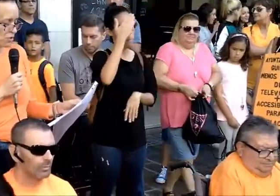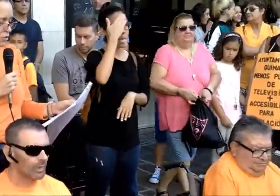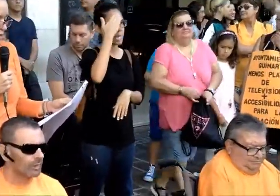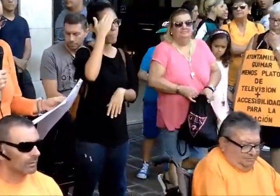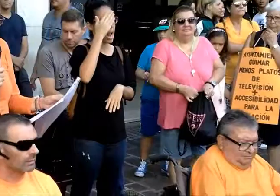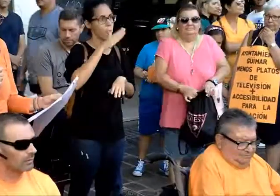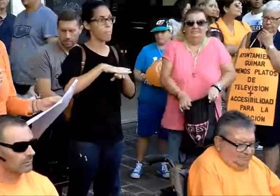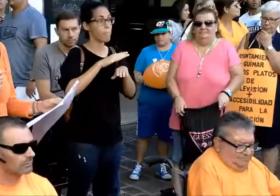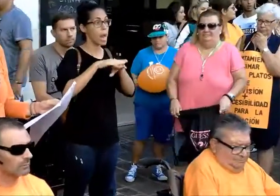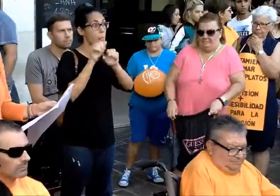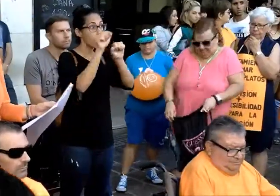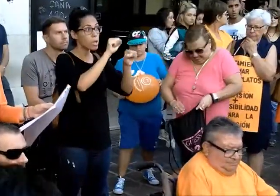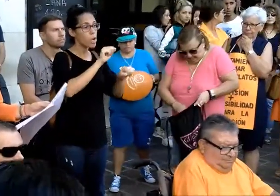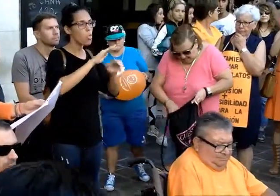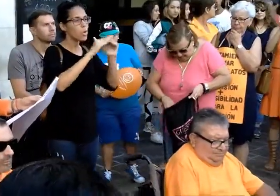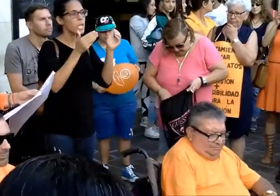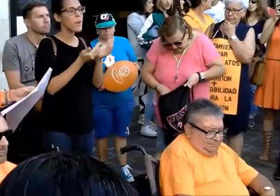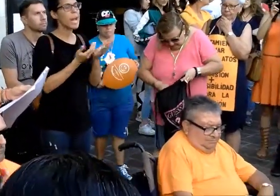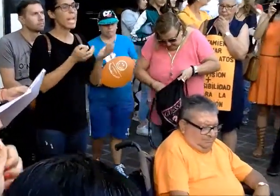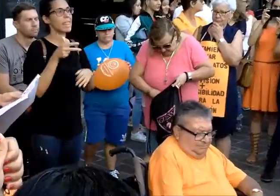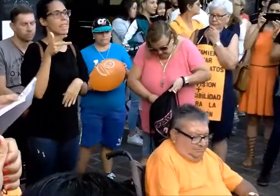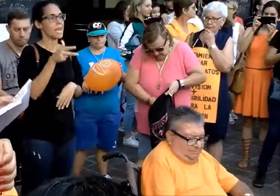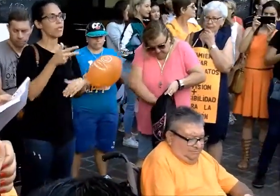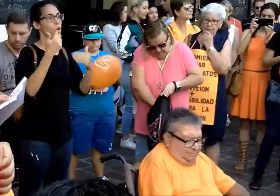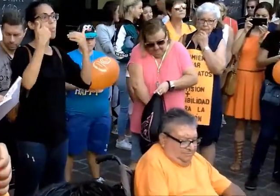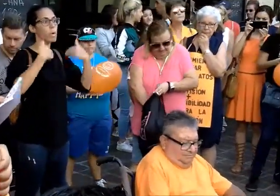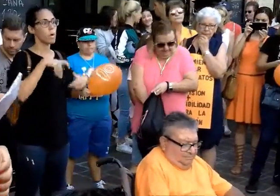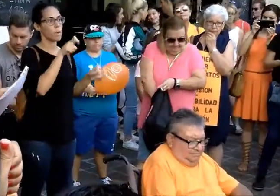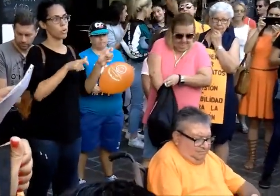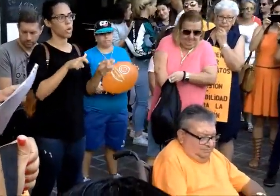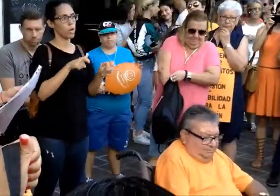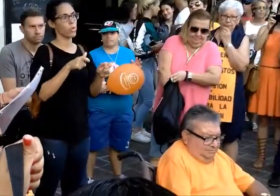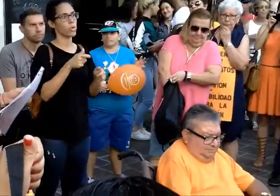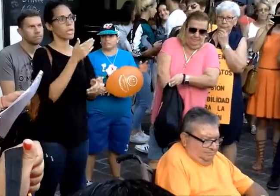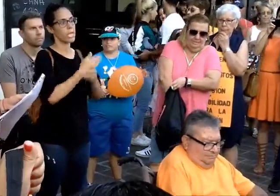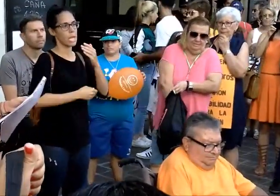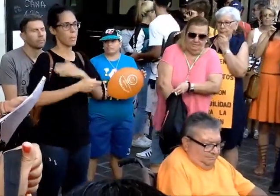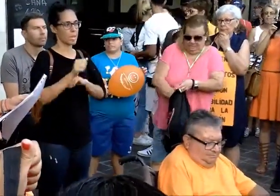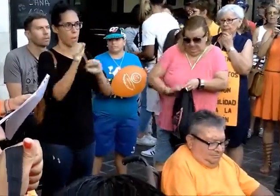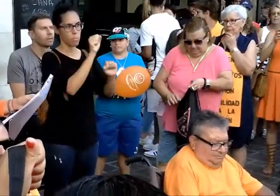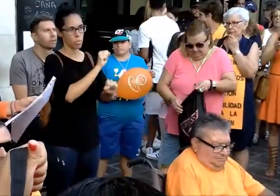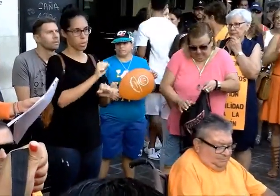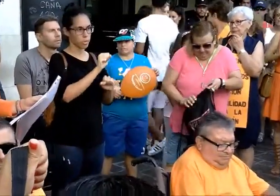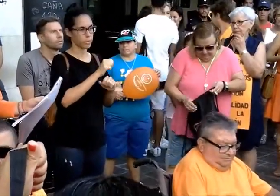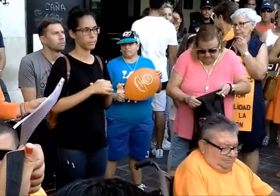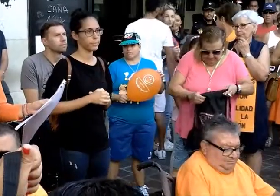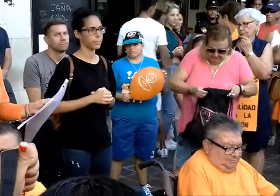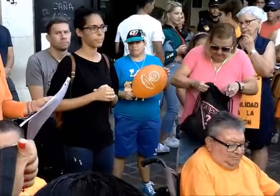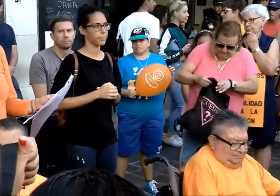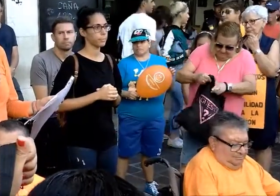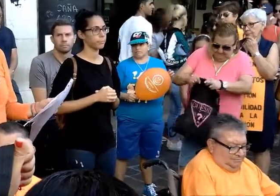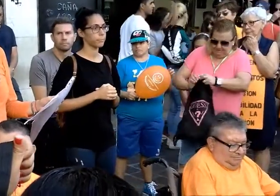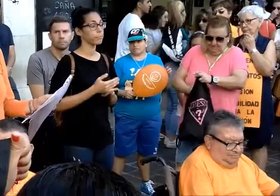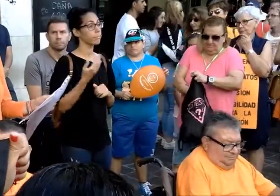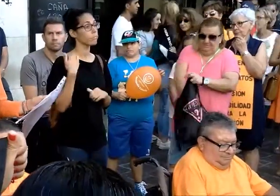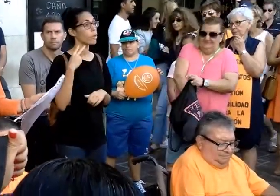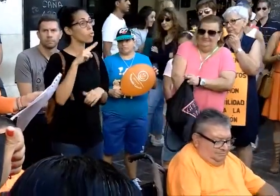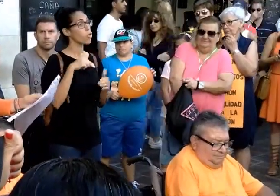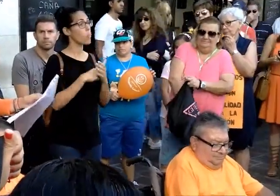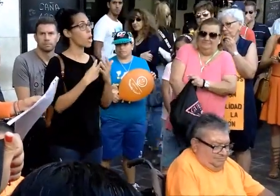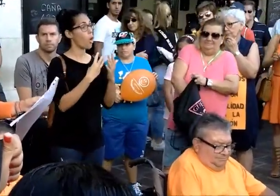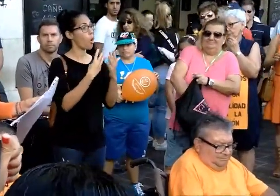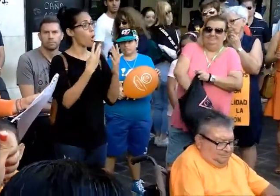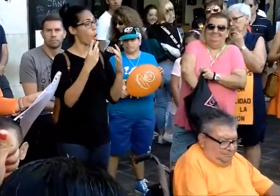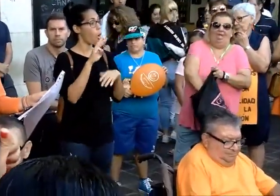protección universal de derechos humanos de las personas con discapacidad. En abril de 2008,